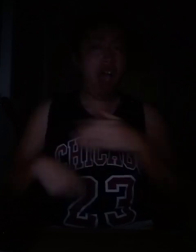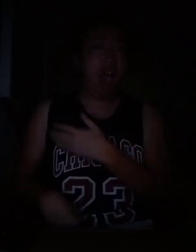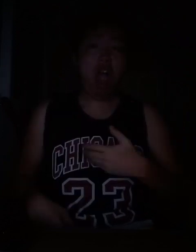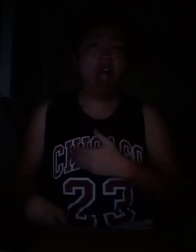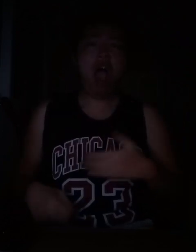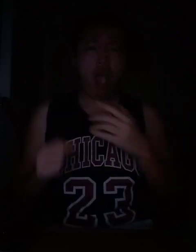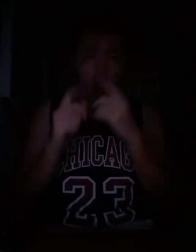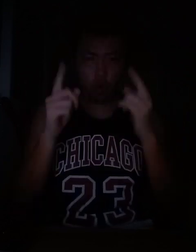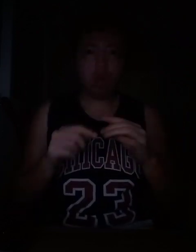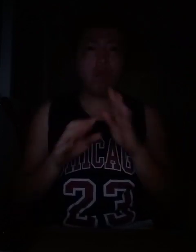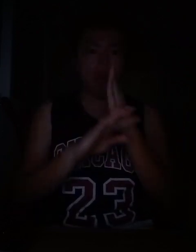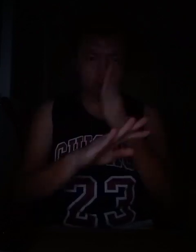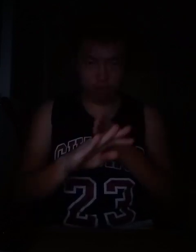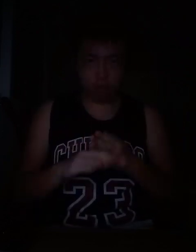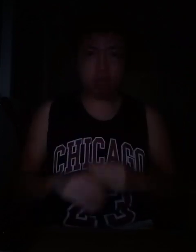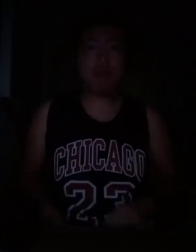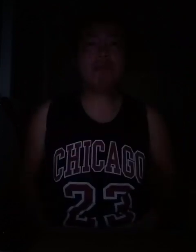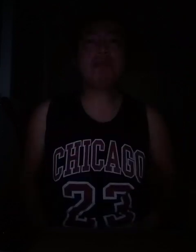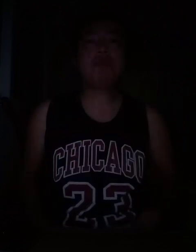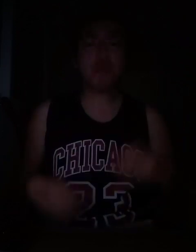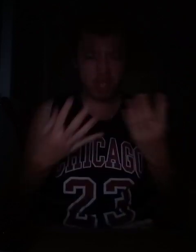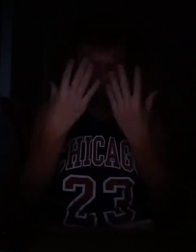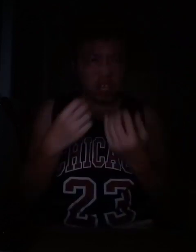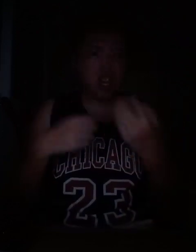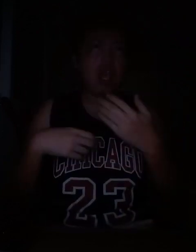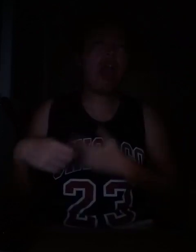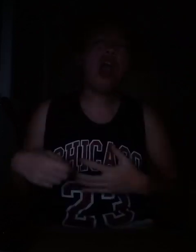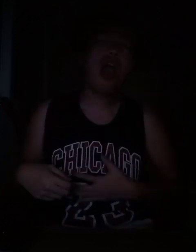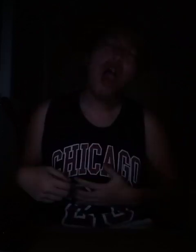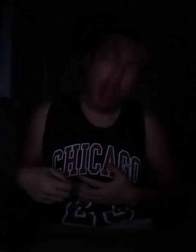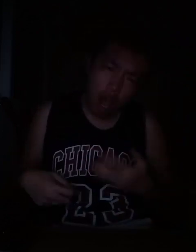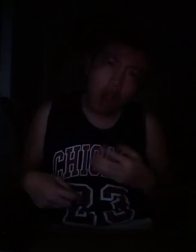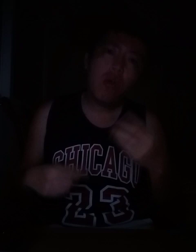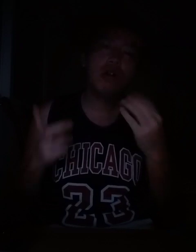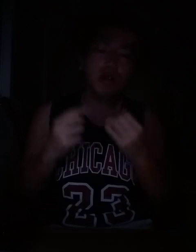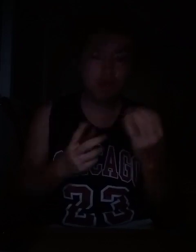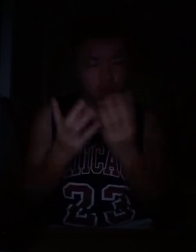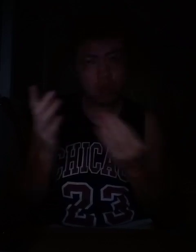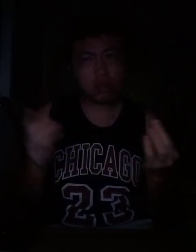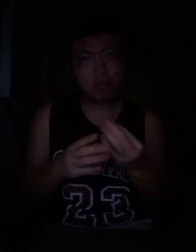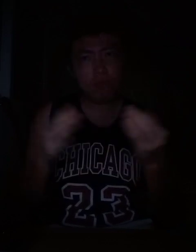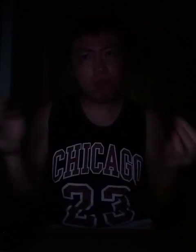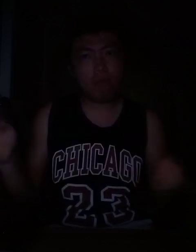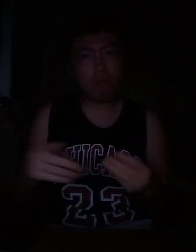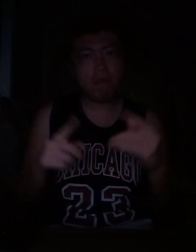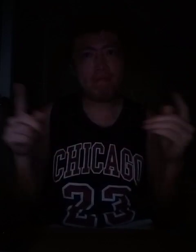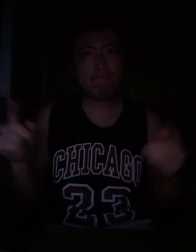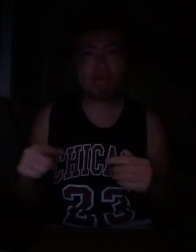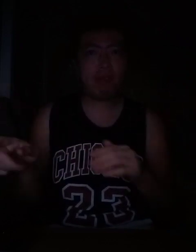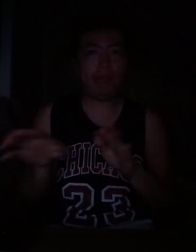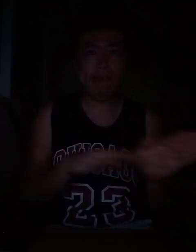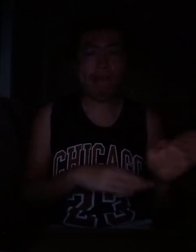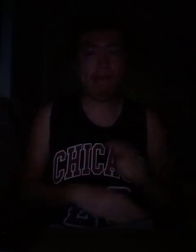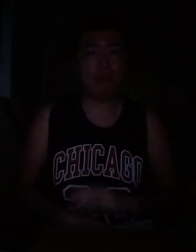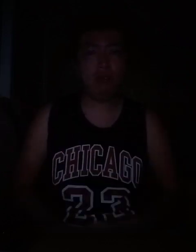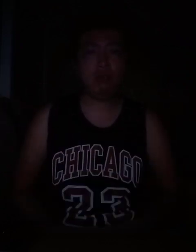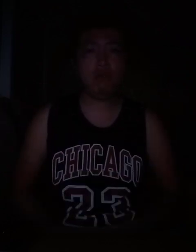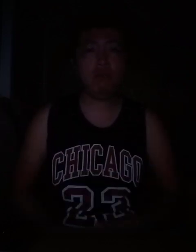특별히 챙기시기 바랍니다. 말도 많고 탈도 많았던 세계 잼버리 대회는 이제 마무리 수순으로 접어들었습니다. 물론 끝난 건